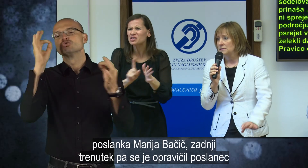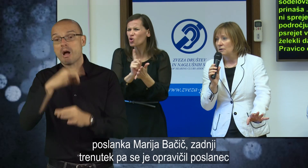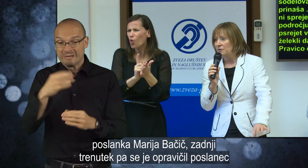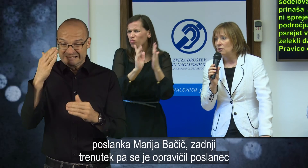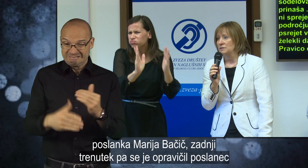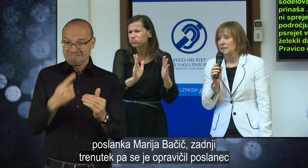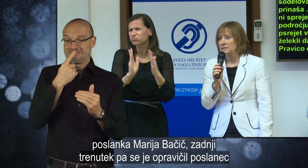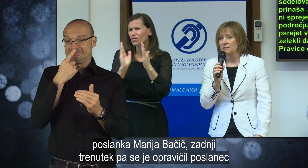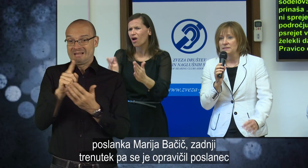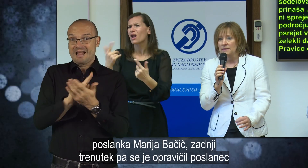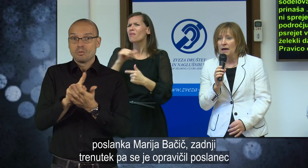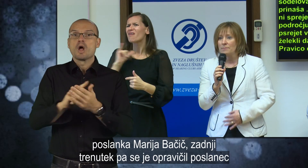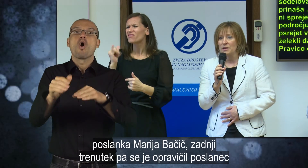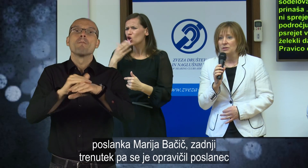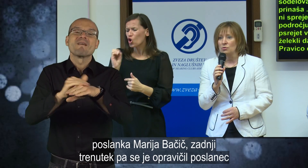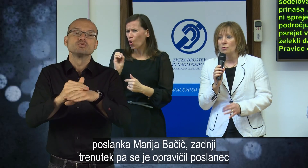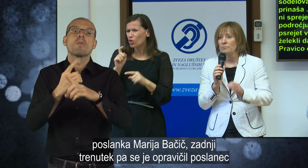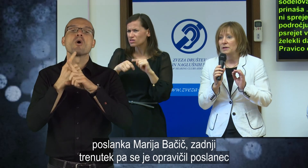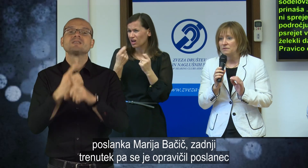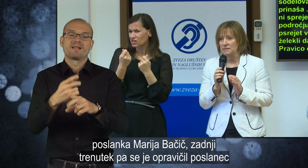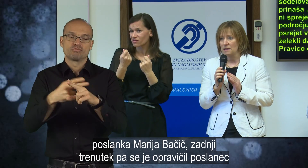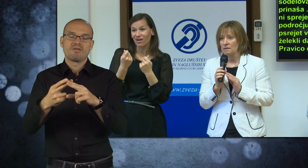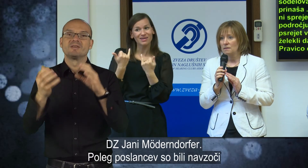Državnega zbora Jani Möderndorfer.